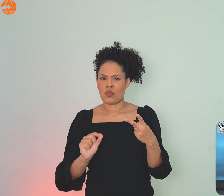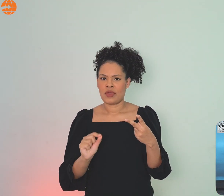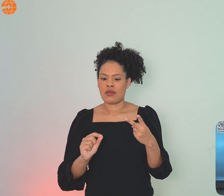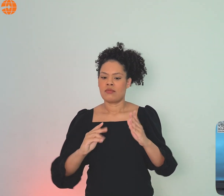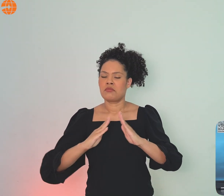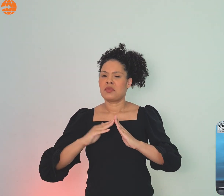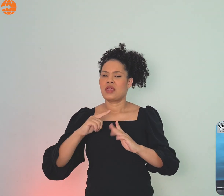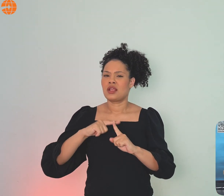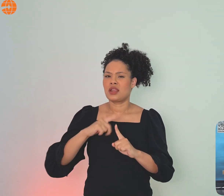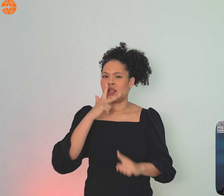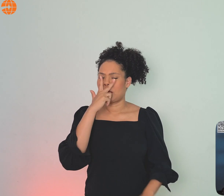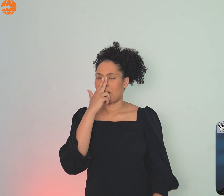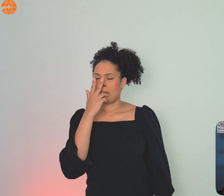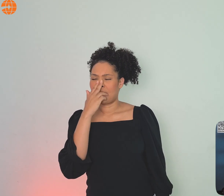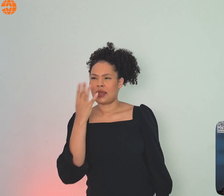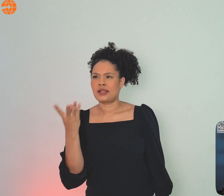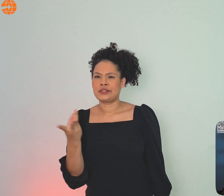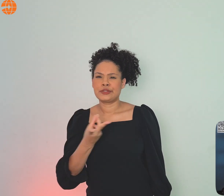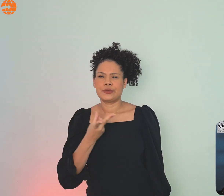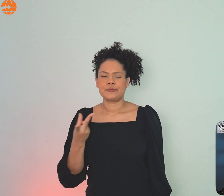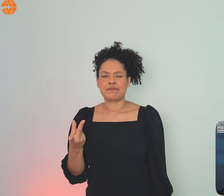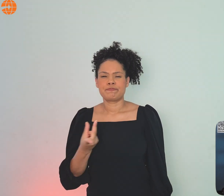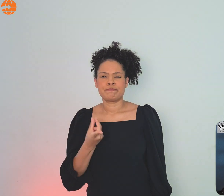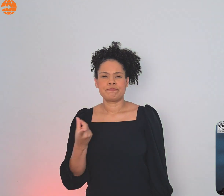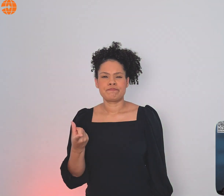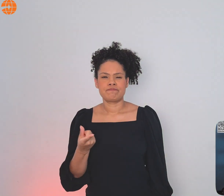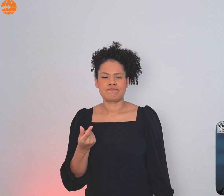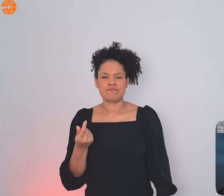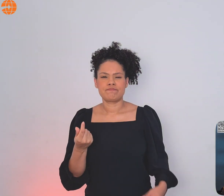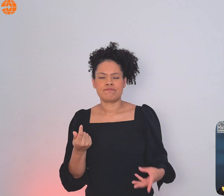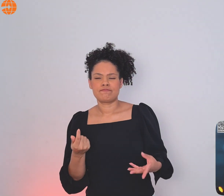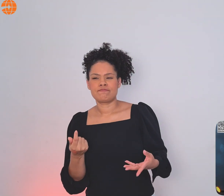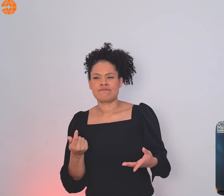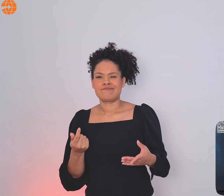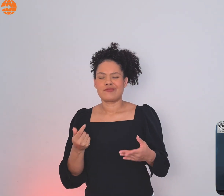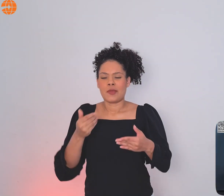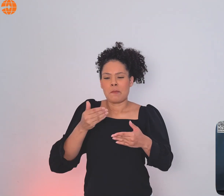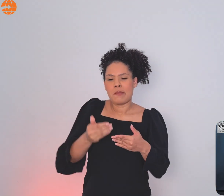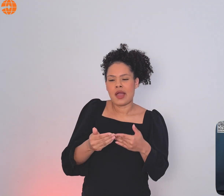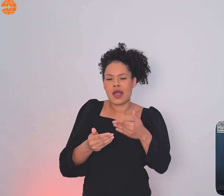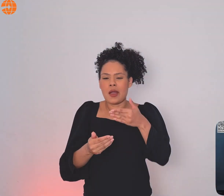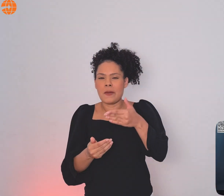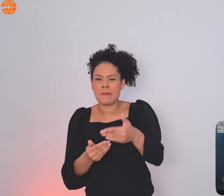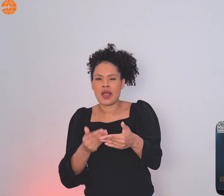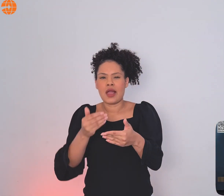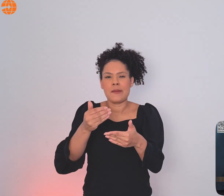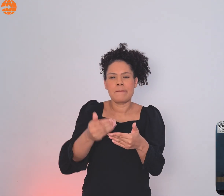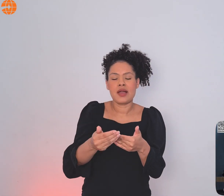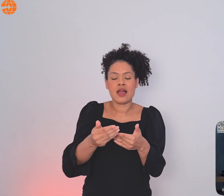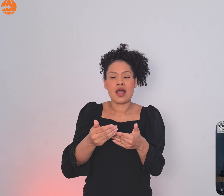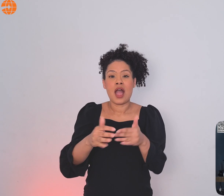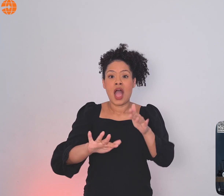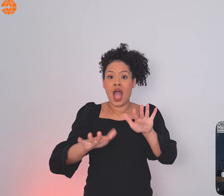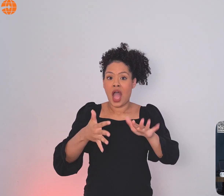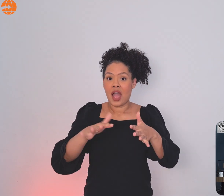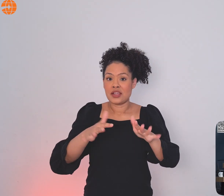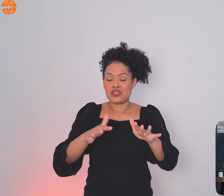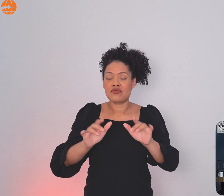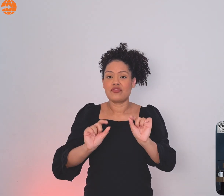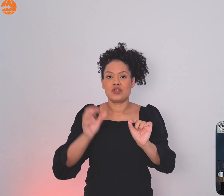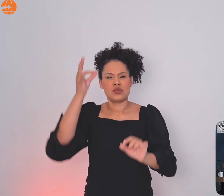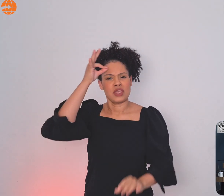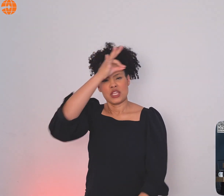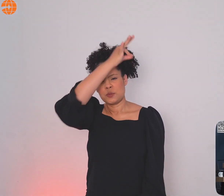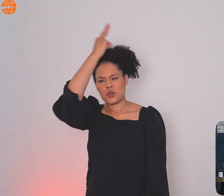passo. São igrejas assim que, de vez em quando, dá uma avivadazinha, aí batiza lá